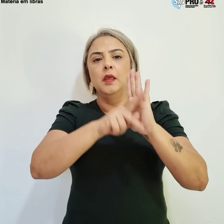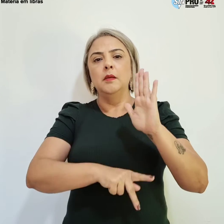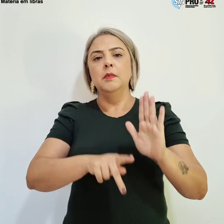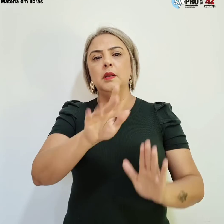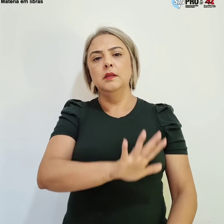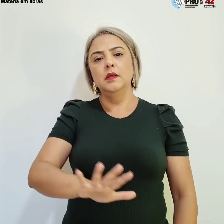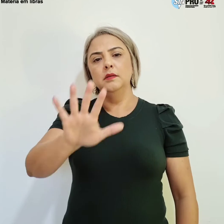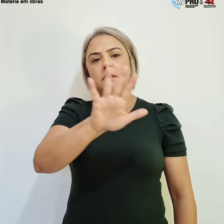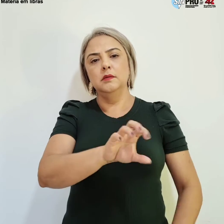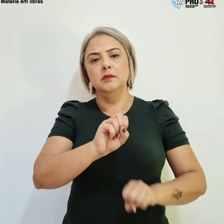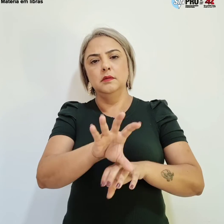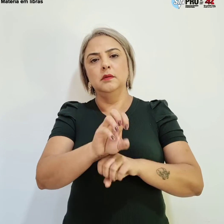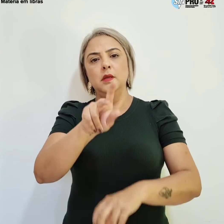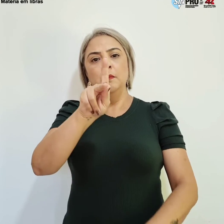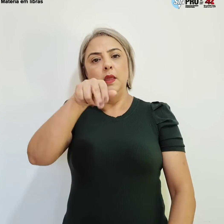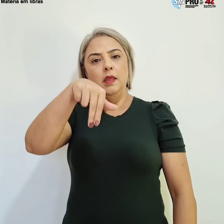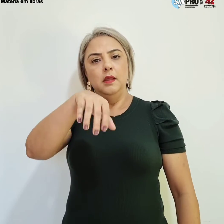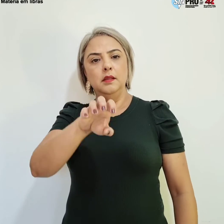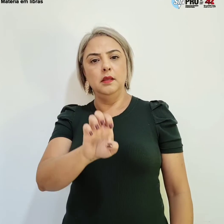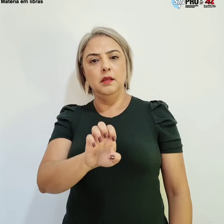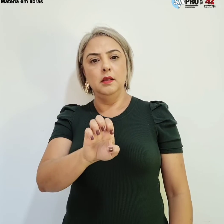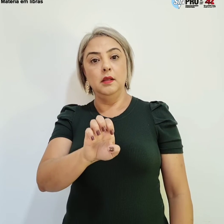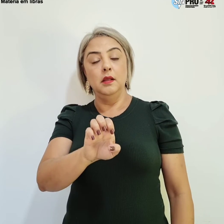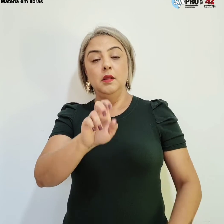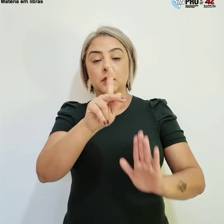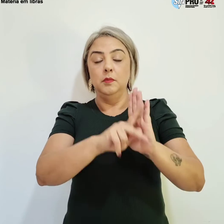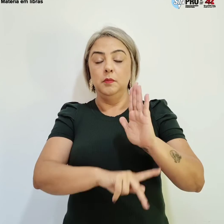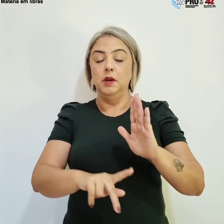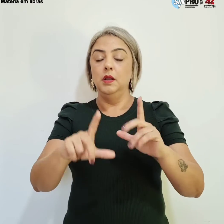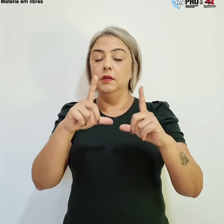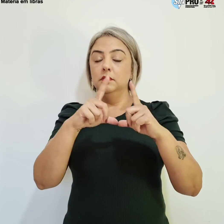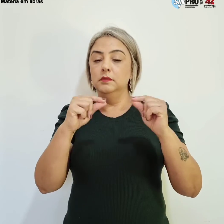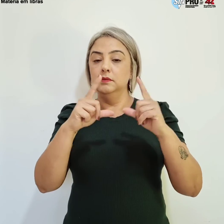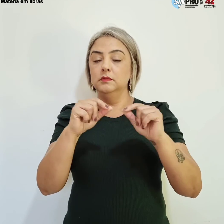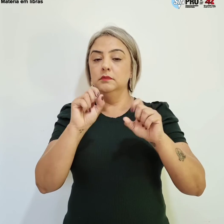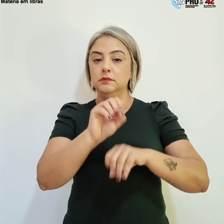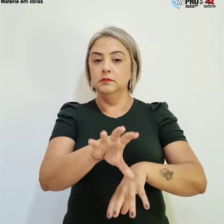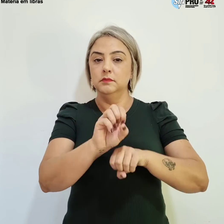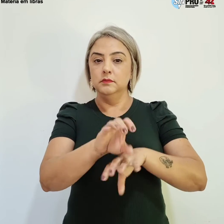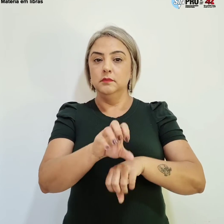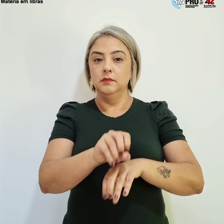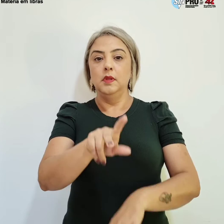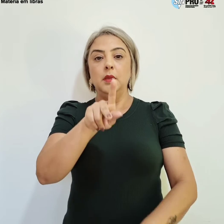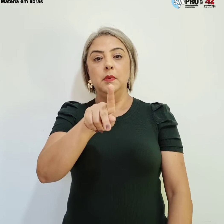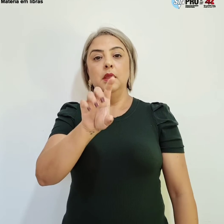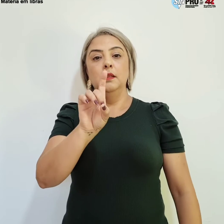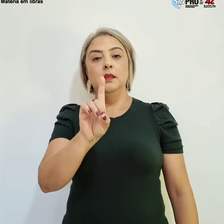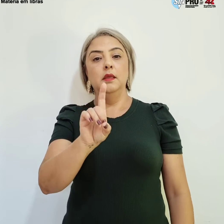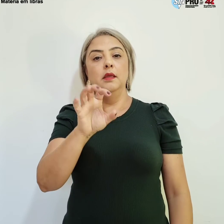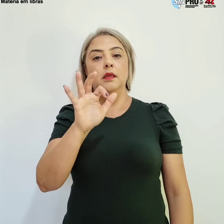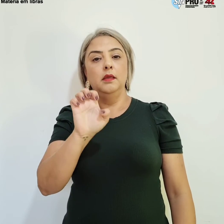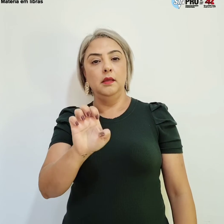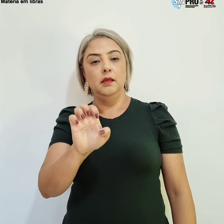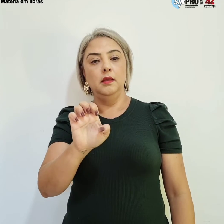Educação, PNE, do Plano Distrital de Educação, PDE, da revisão da Lei de